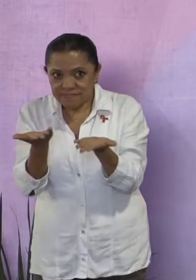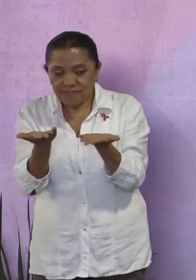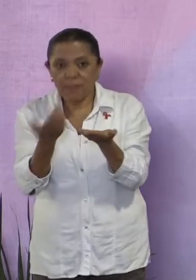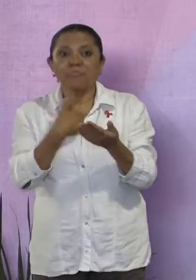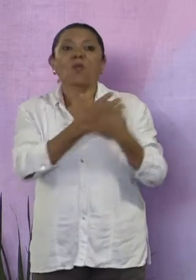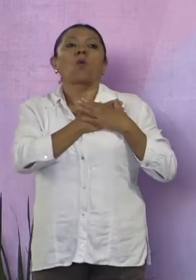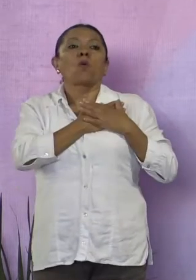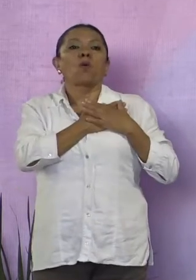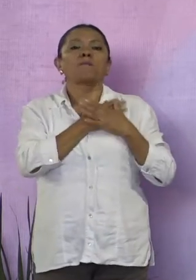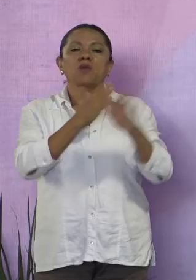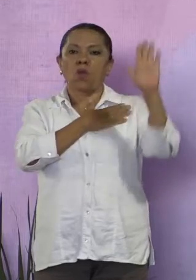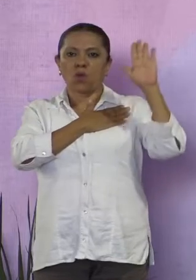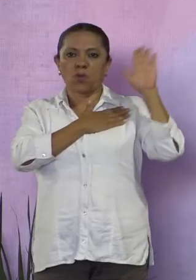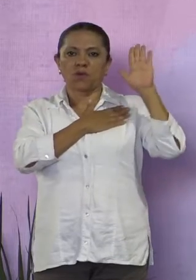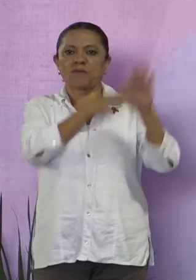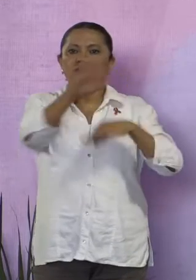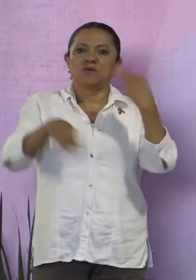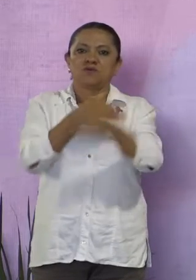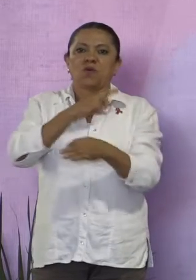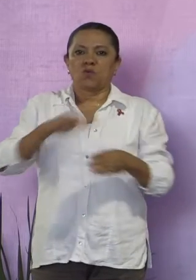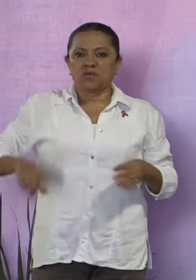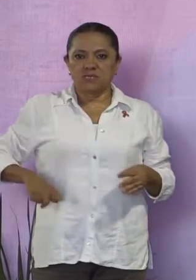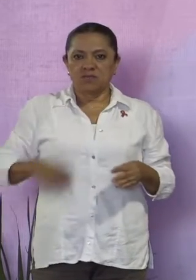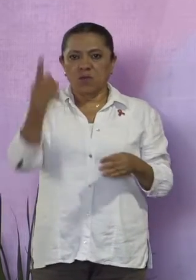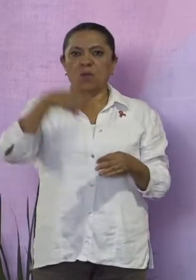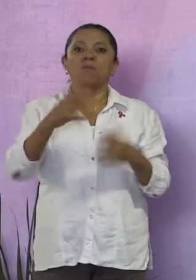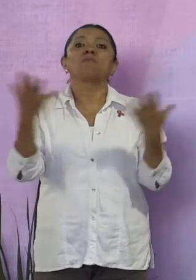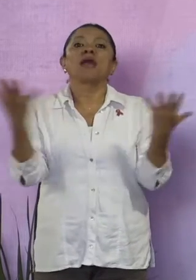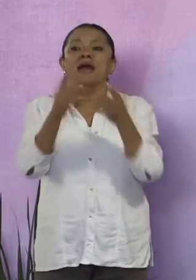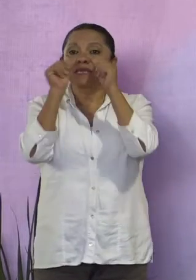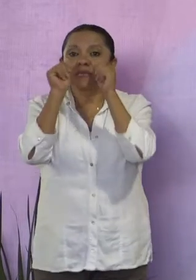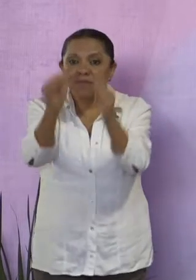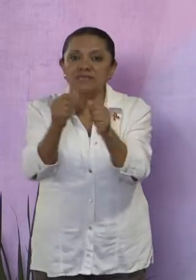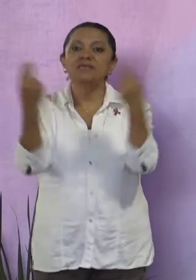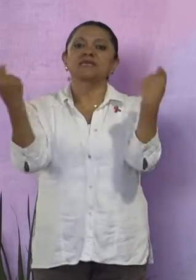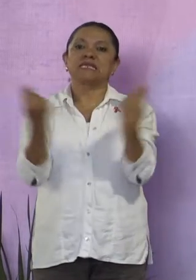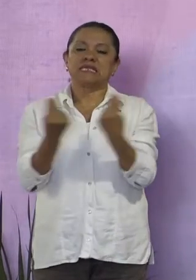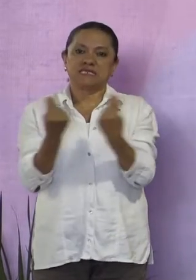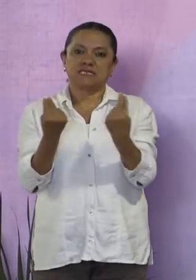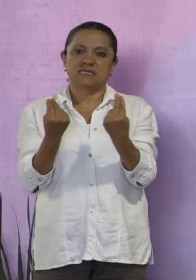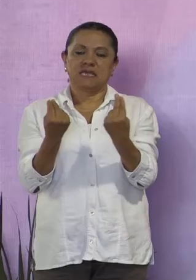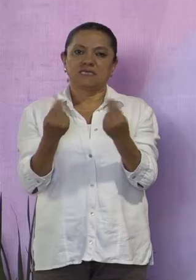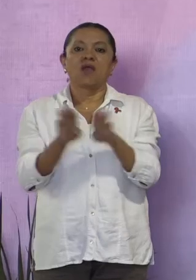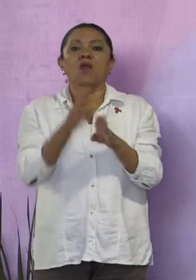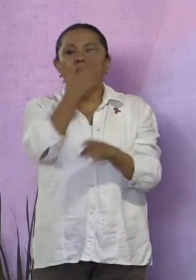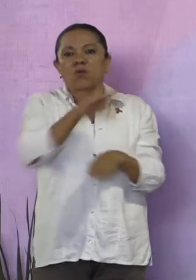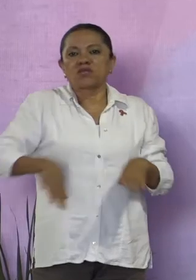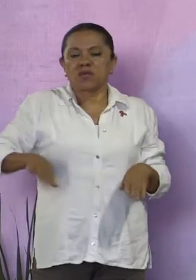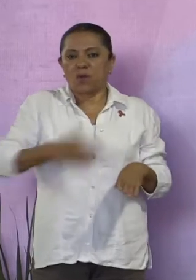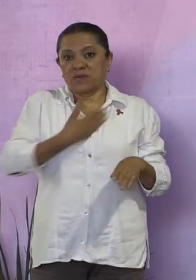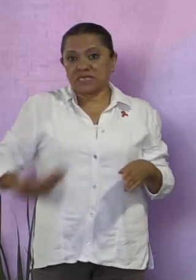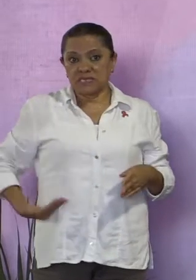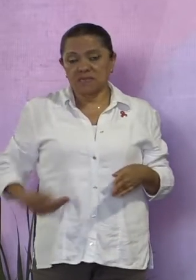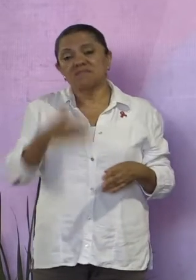está comprometido con todos los municipios para poder ver sus necesidades. Y como lo dijo ahorita el presidente, también sé que hay